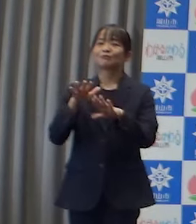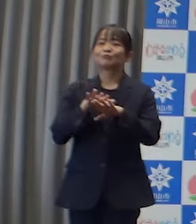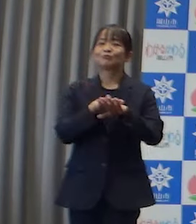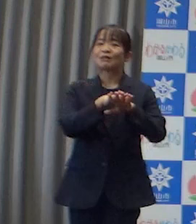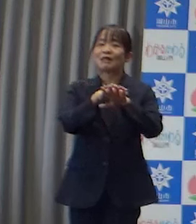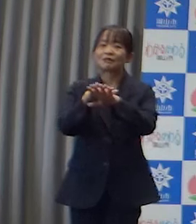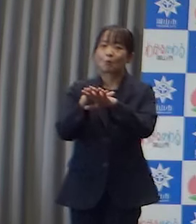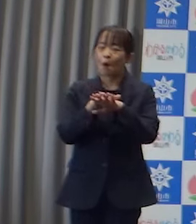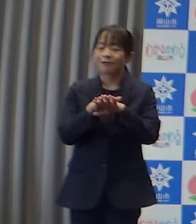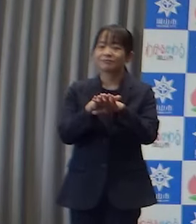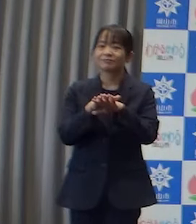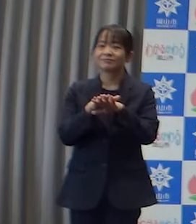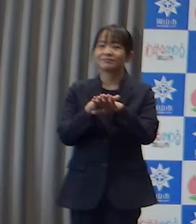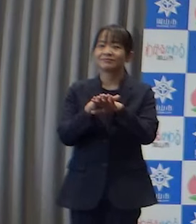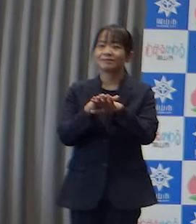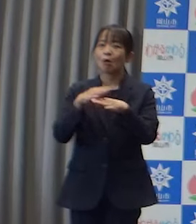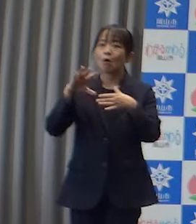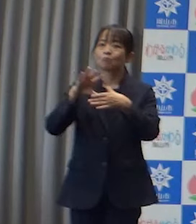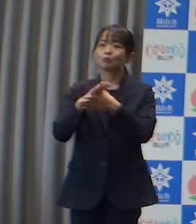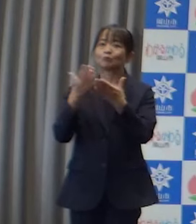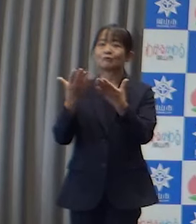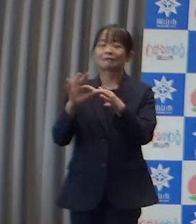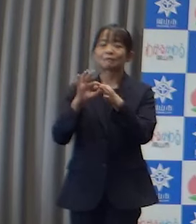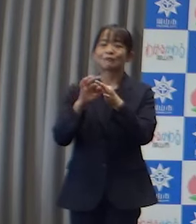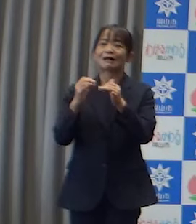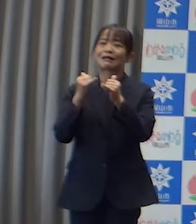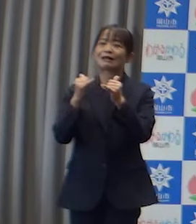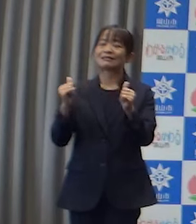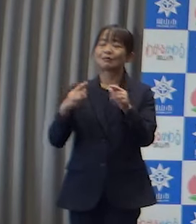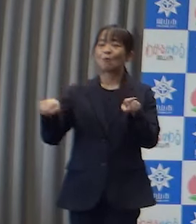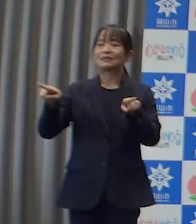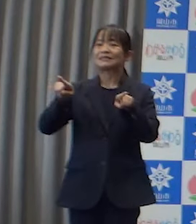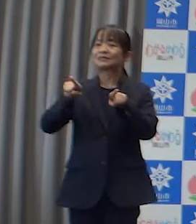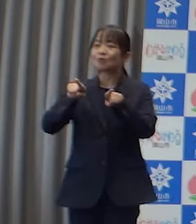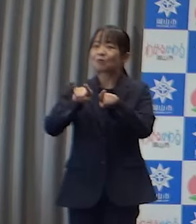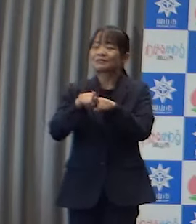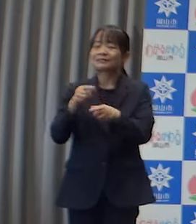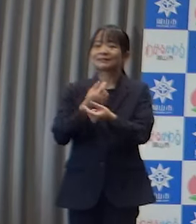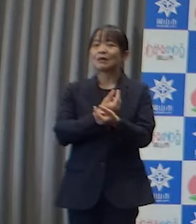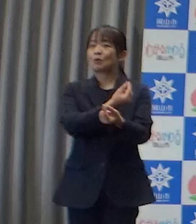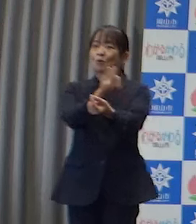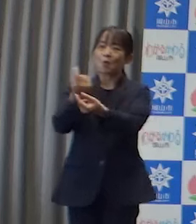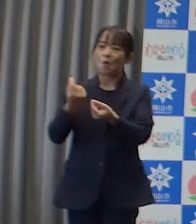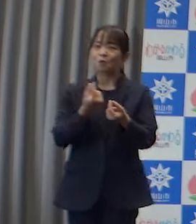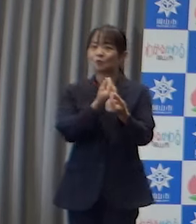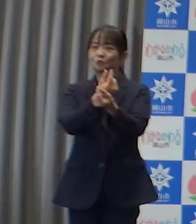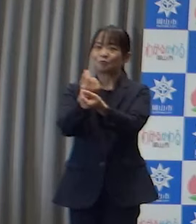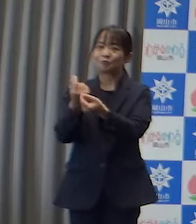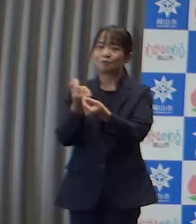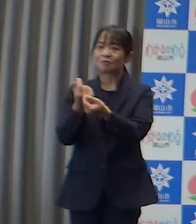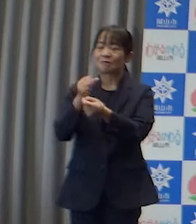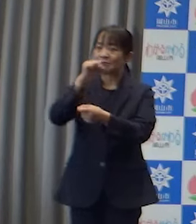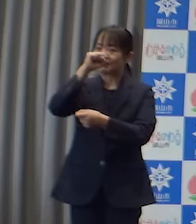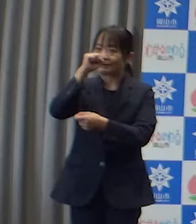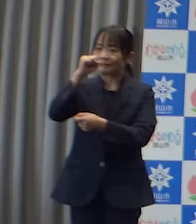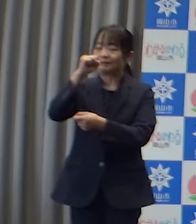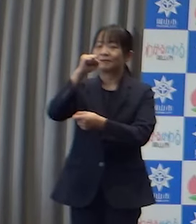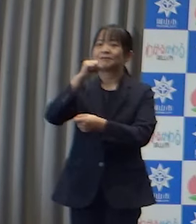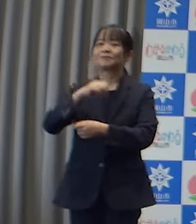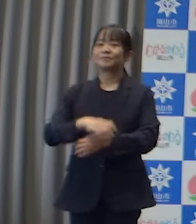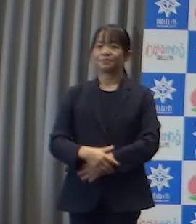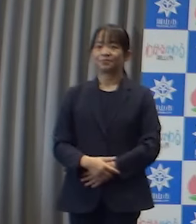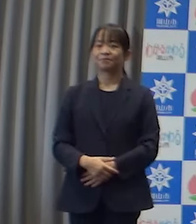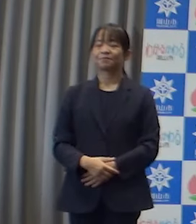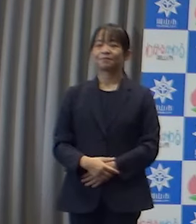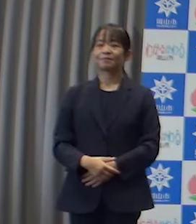一緒になって共有していく、これが重要だろうと。だから今申し